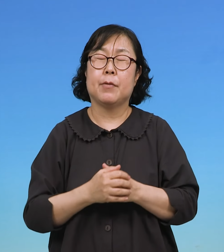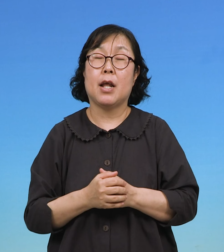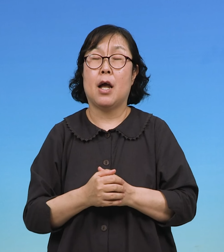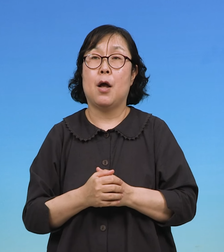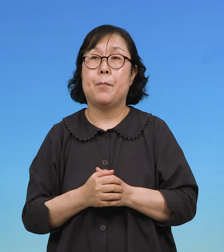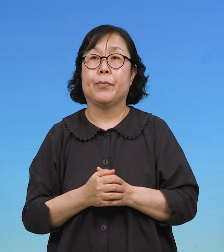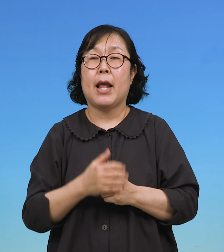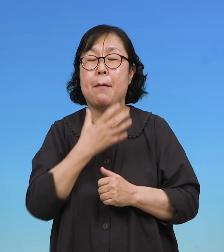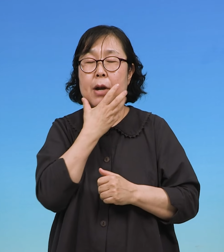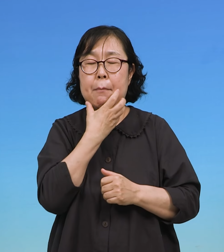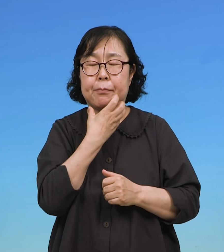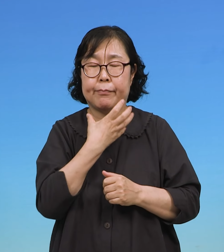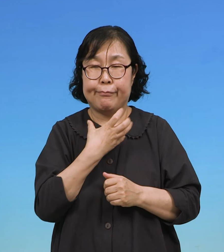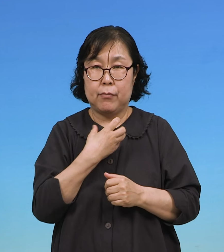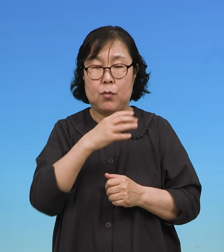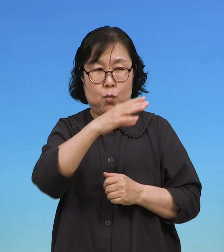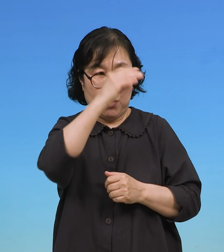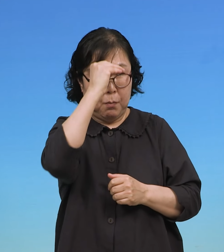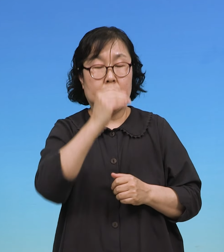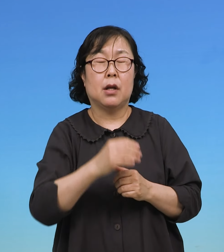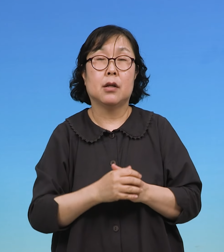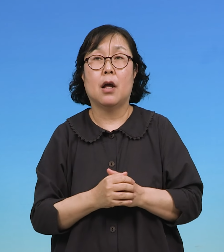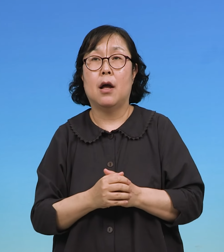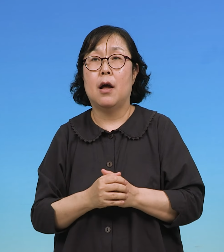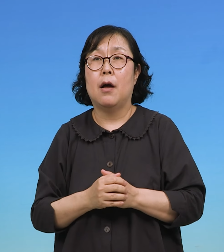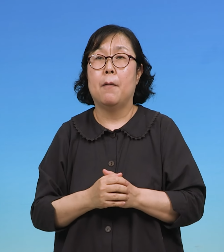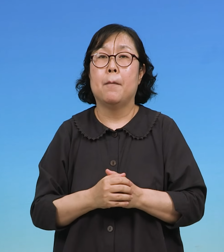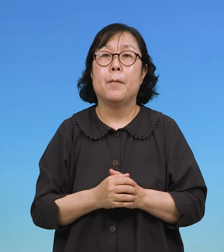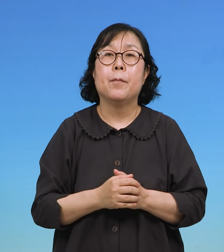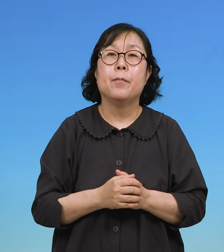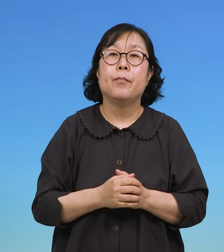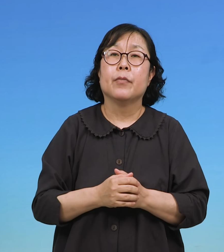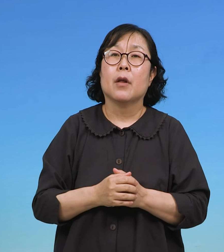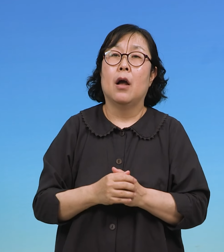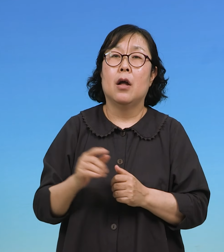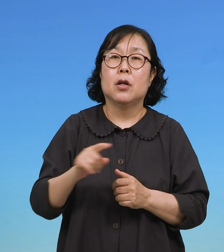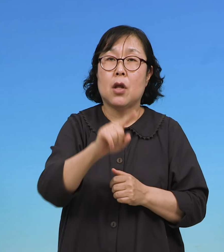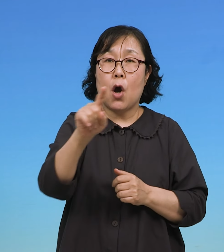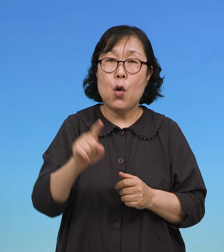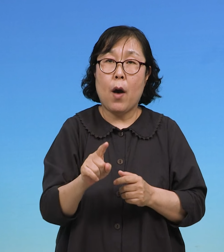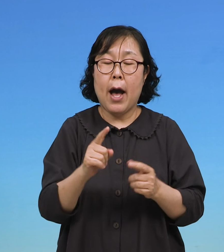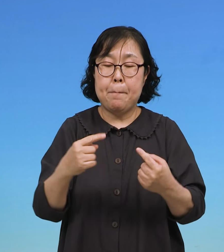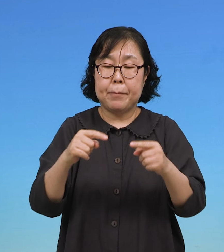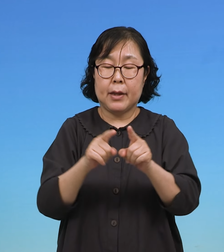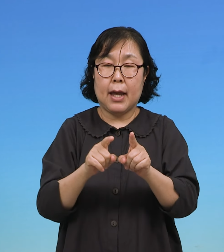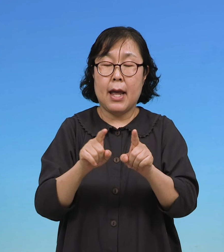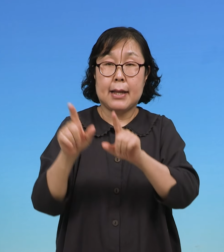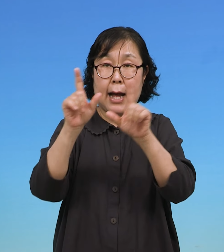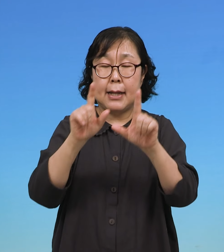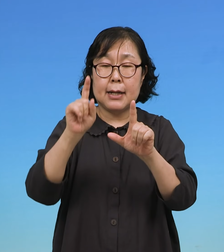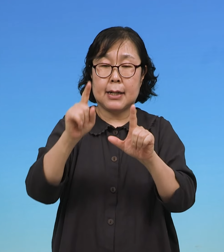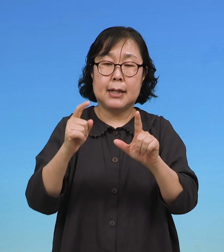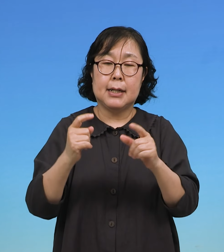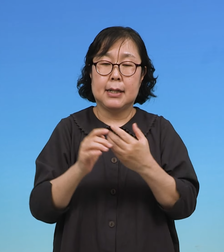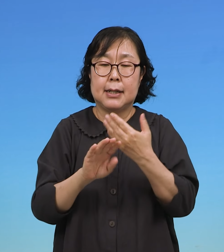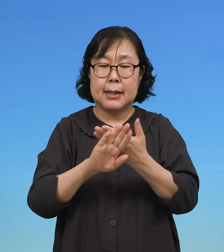환대를 누리자는 겁니다. 아브라함처럼. 레위기 19장 34절입니다. 세 번역으로 너희와 함께 사는 그